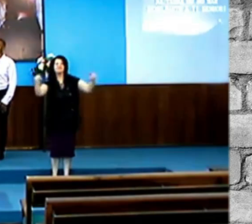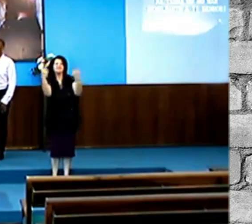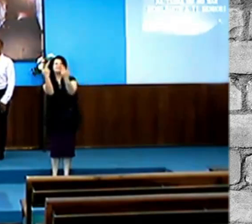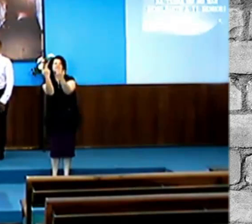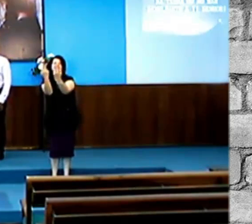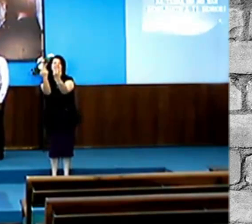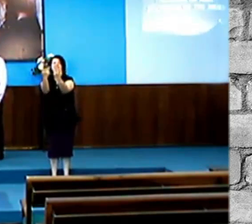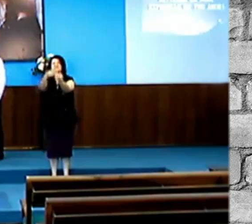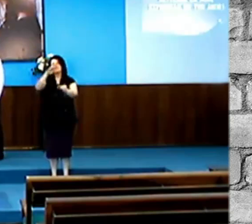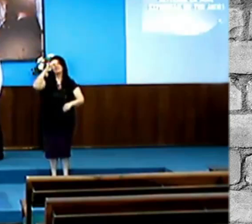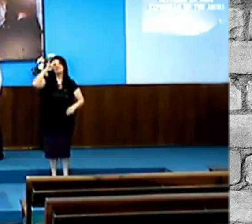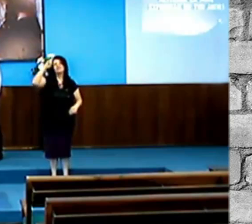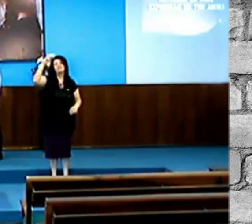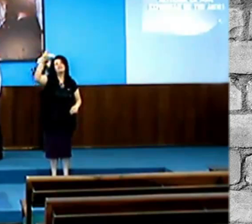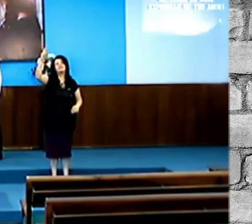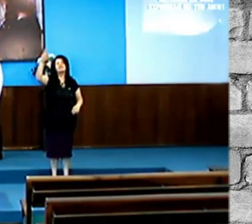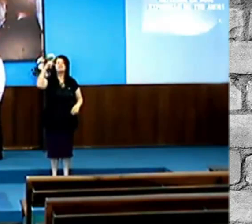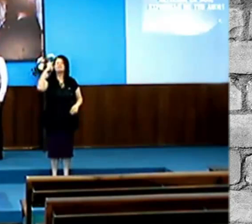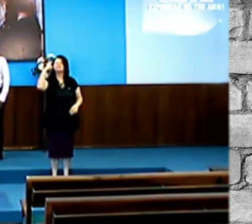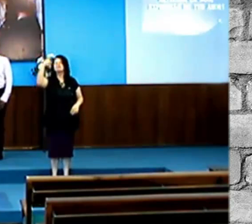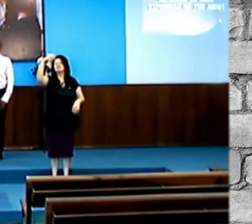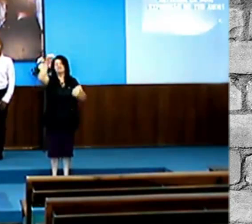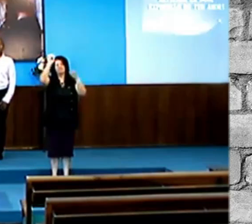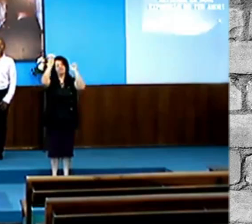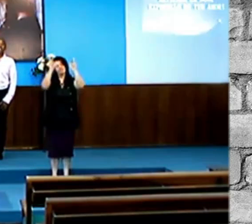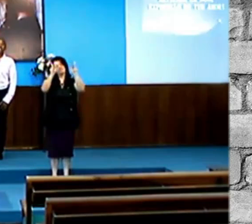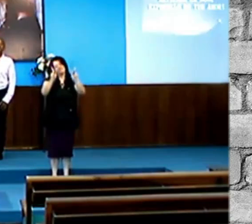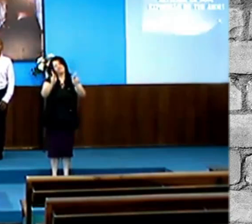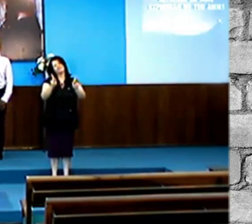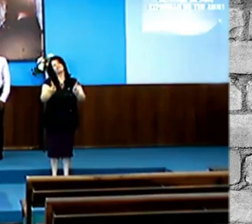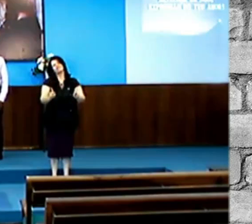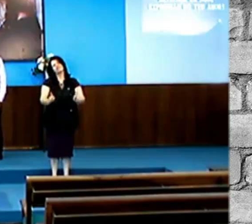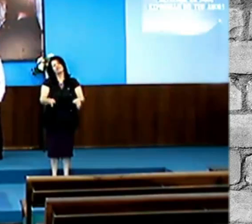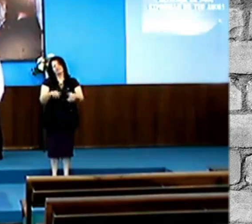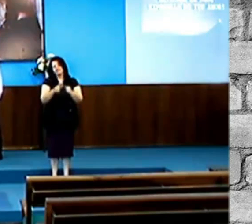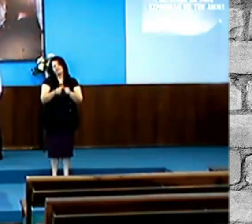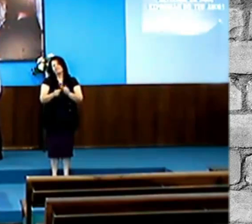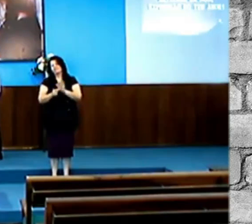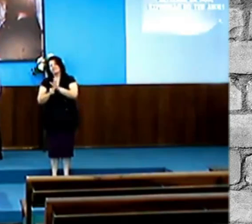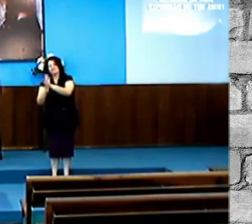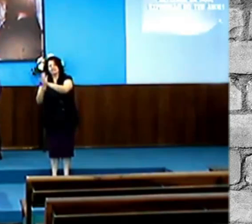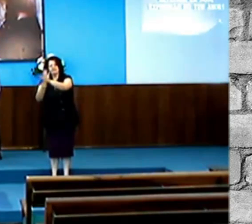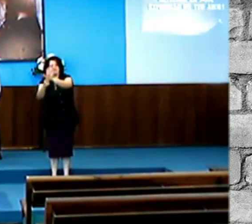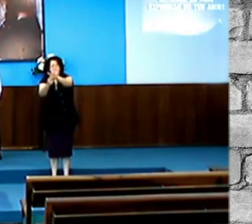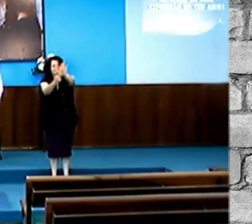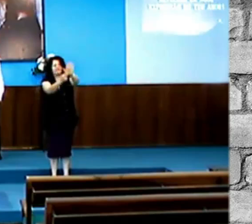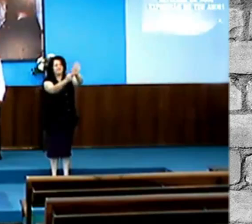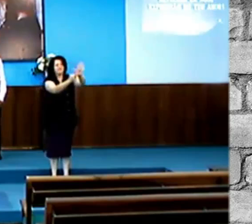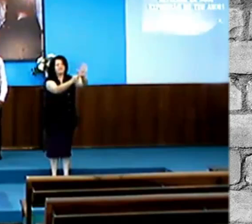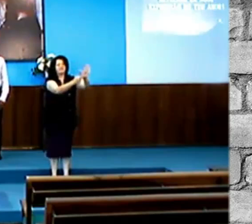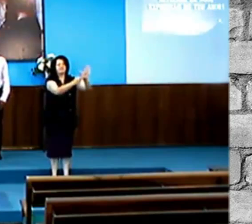ti, Senhor. Tua imagem está revelada em